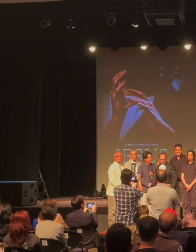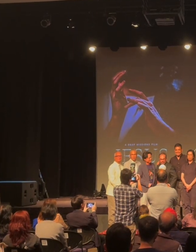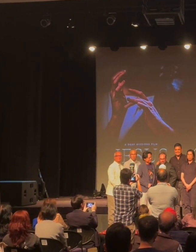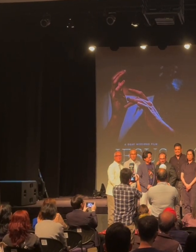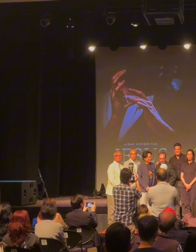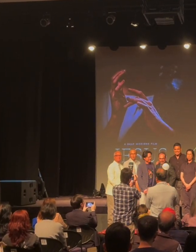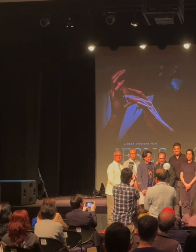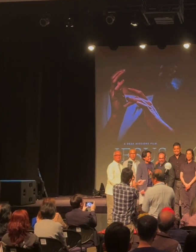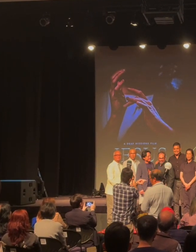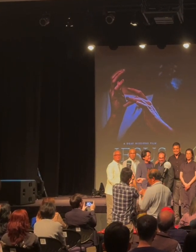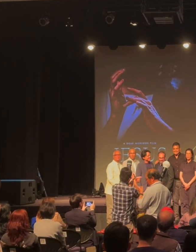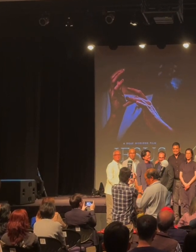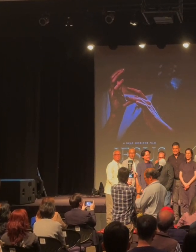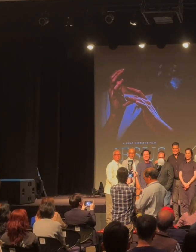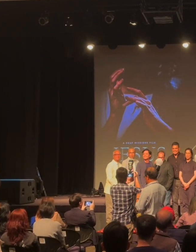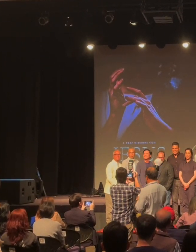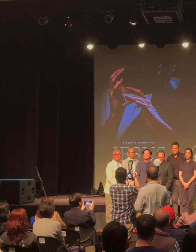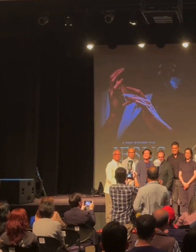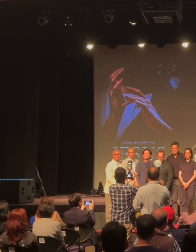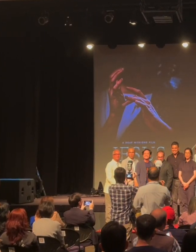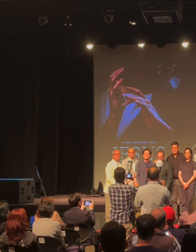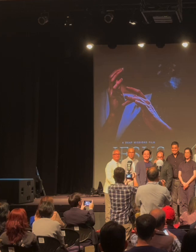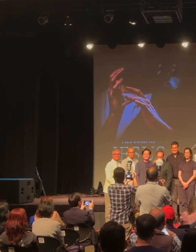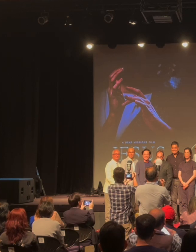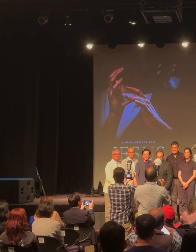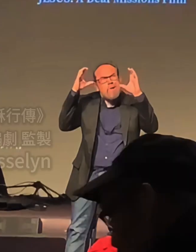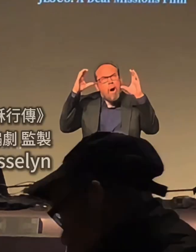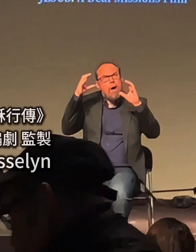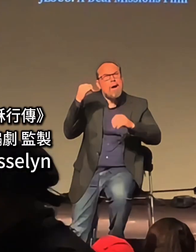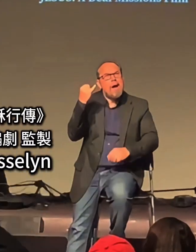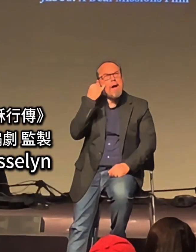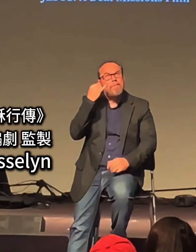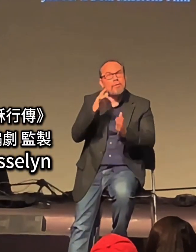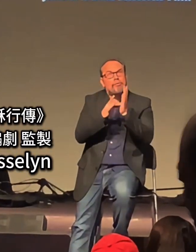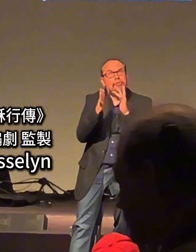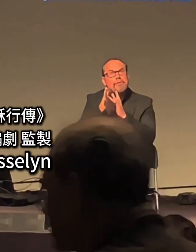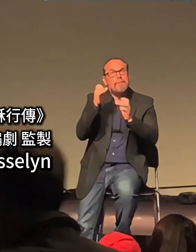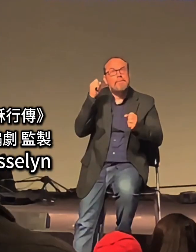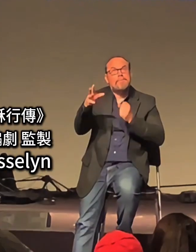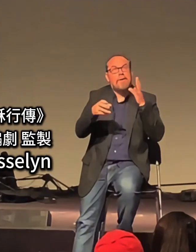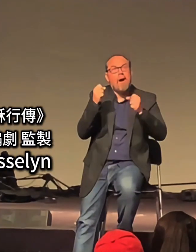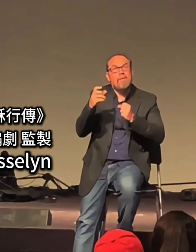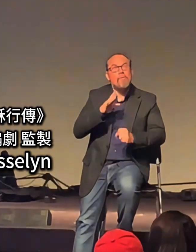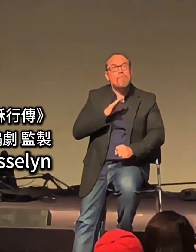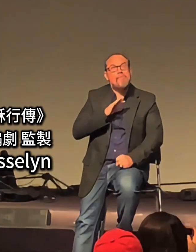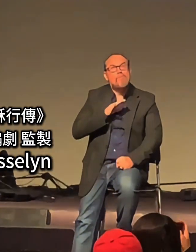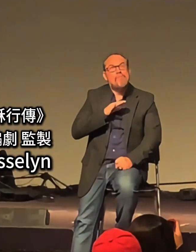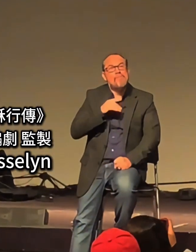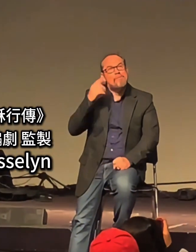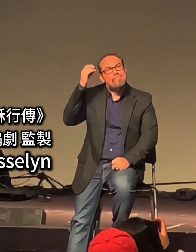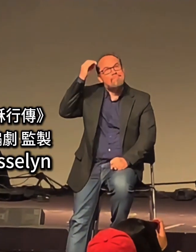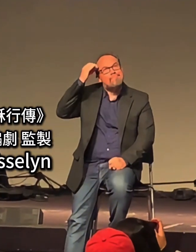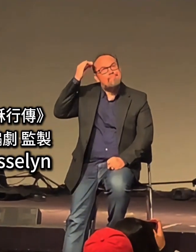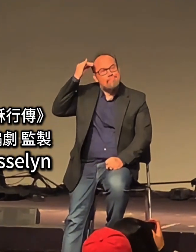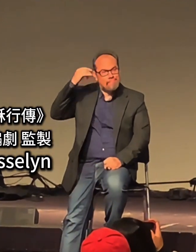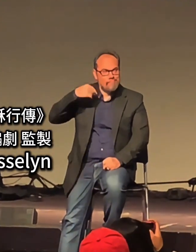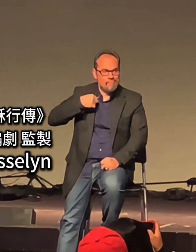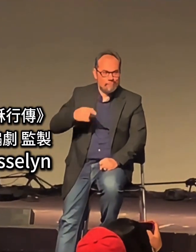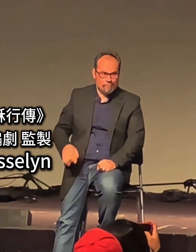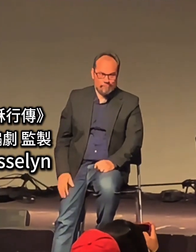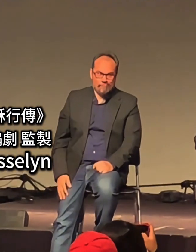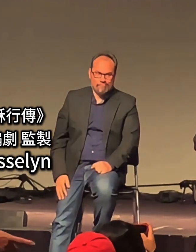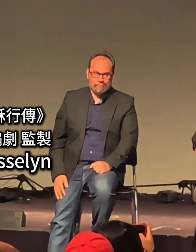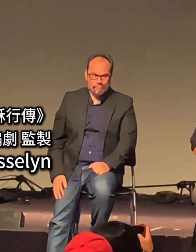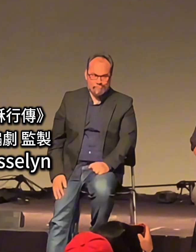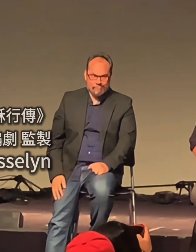嚟嘅嘉賓，分別係編劇監製 Joseph 同埋導演 Michael， 分享咗佢哋有關製作嘅